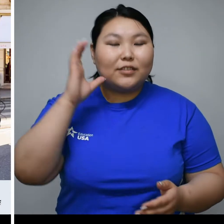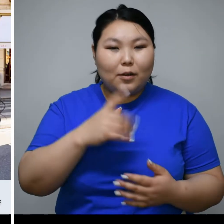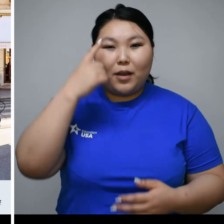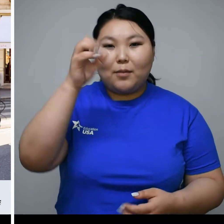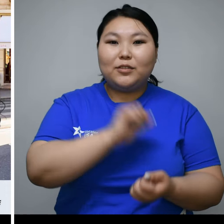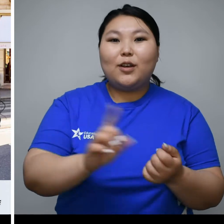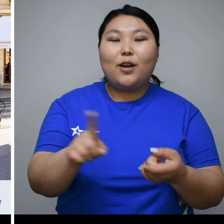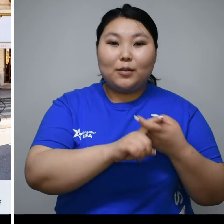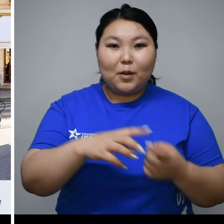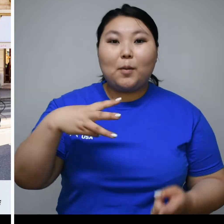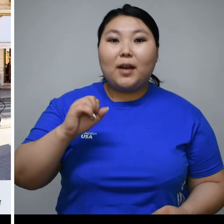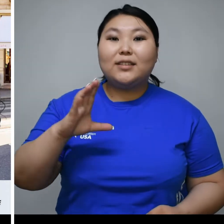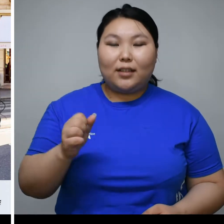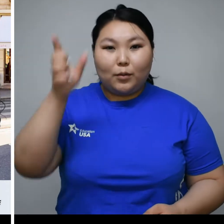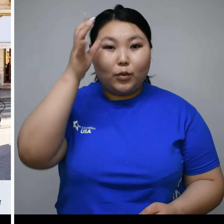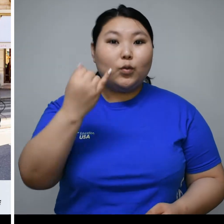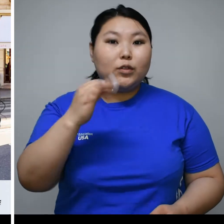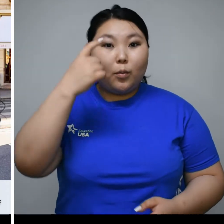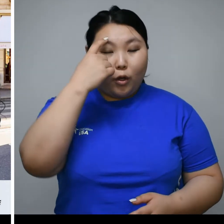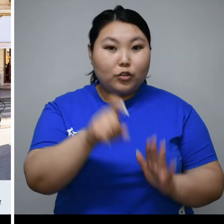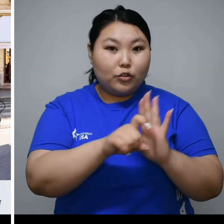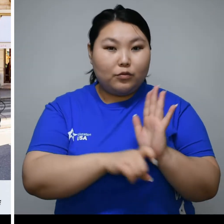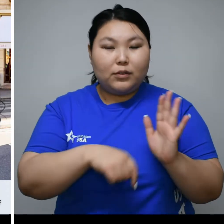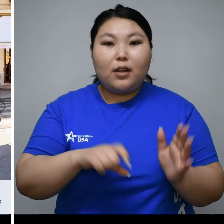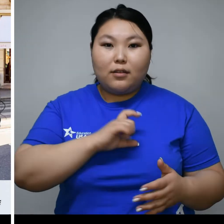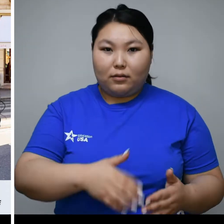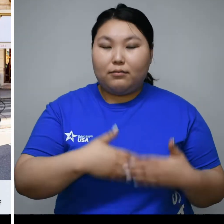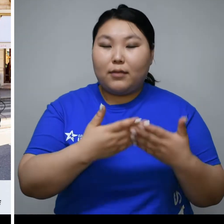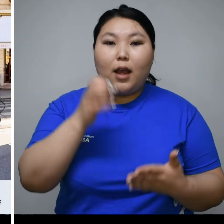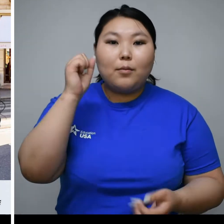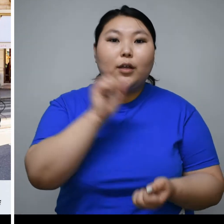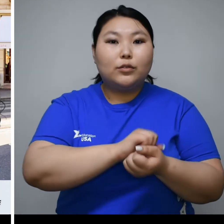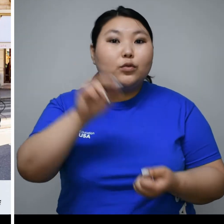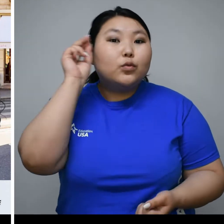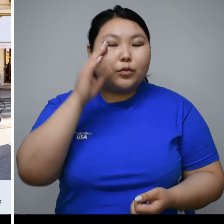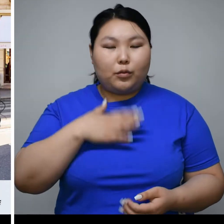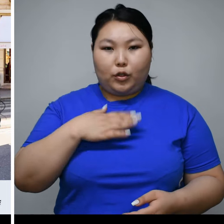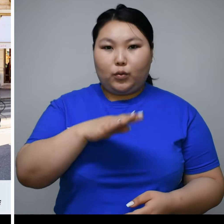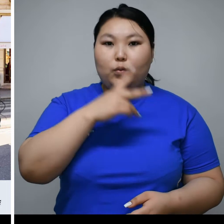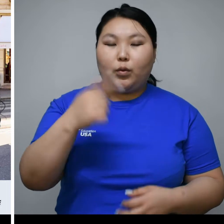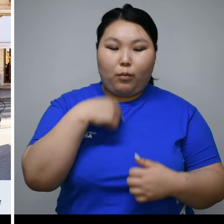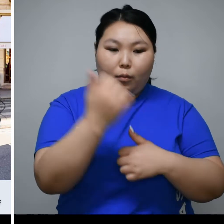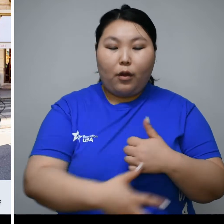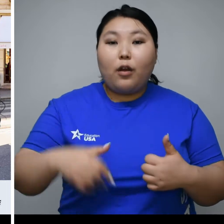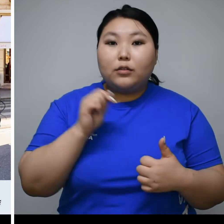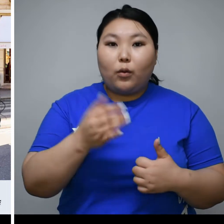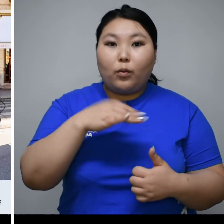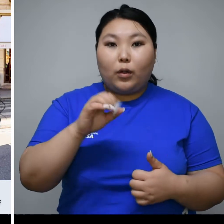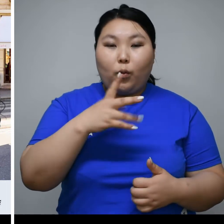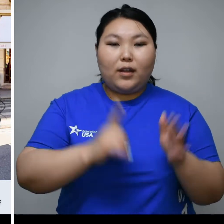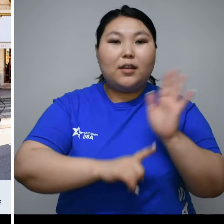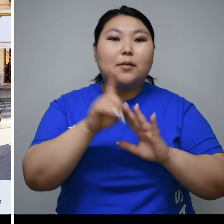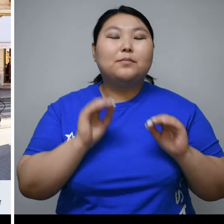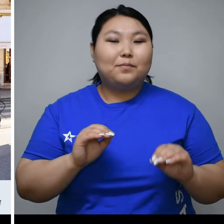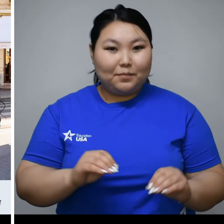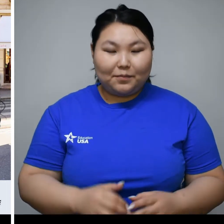сонсогчдоо. Монголд Америк төгсөгчтэй холбоо буюу MASA Education USA Монголын хөтөлбөрөөс эрхлэн өргөдөг Америкт суралцсан миний төв сурал подкастын энэ удаагийн